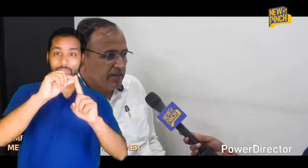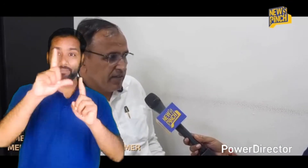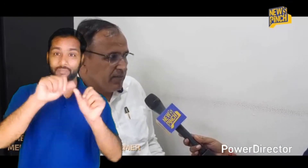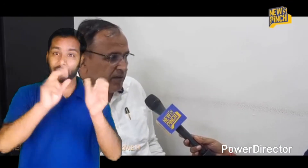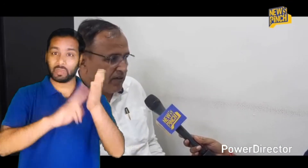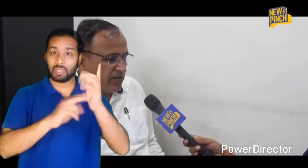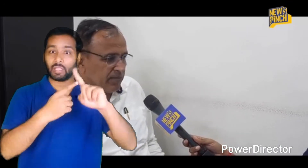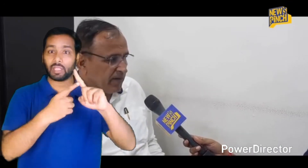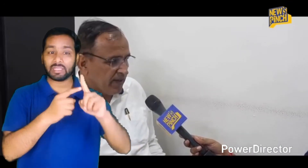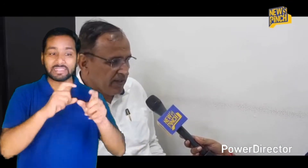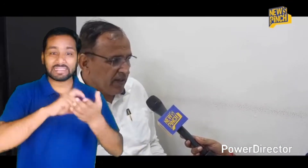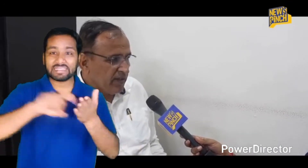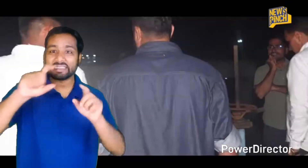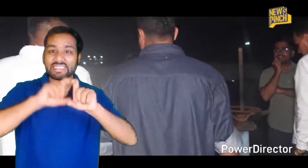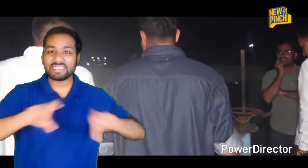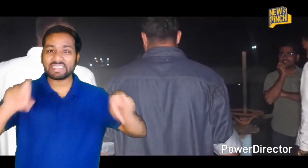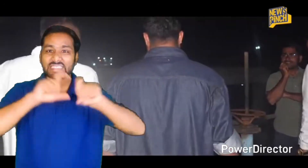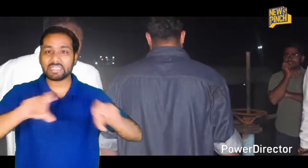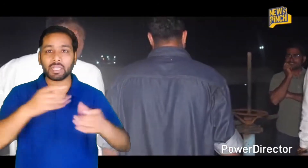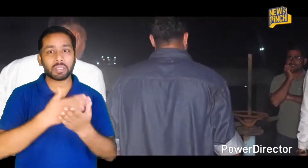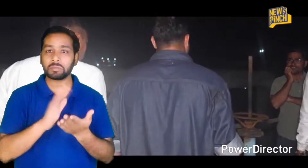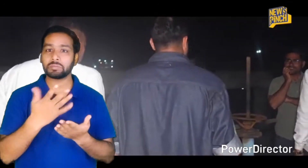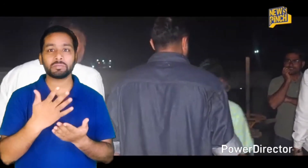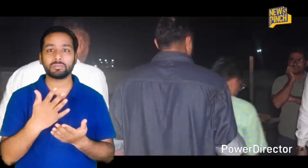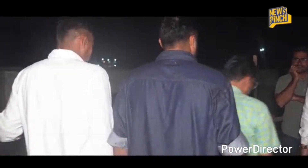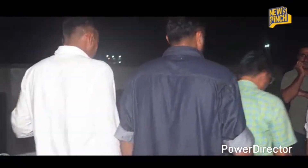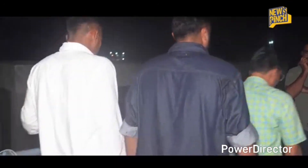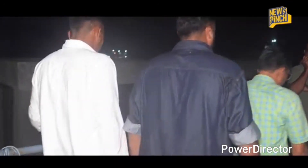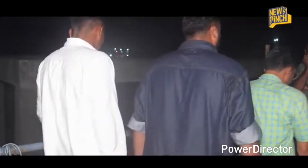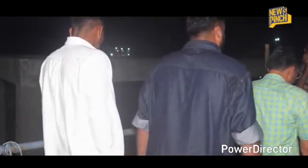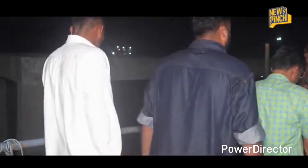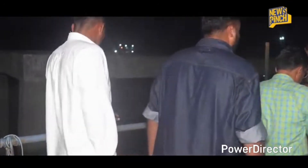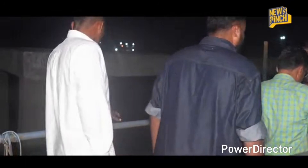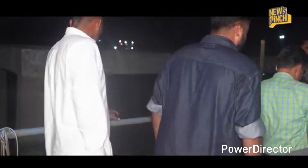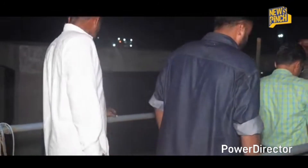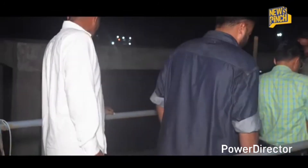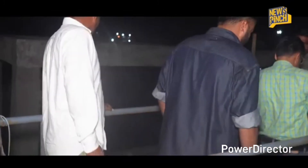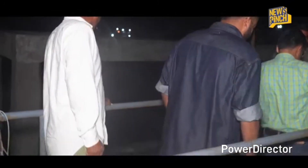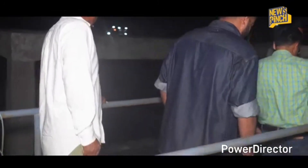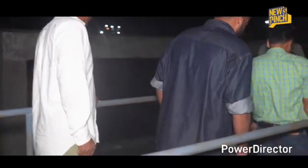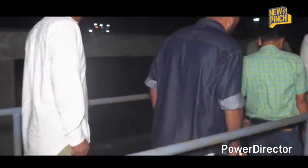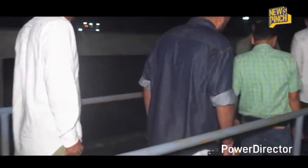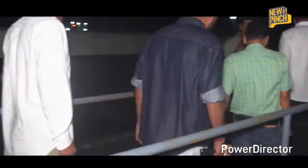है। जितनी फैक्ट्रियों से पानी आता है उतना ये ट्रीट कर नहीं पाते।